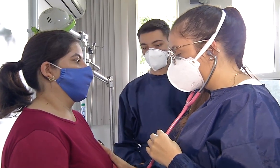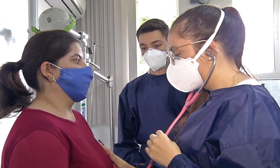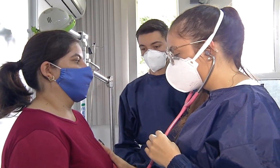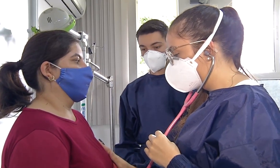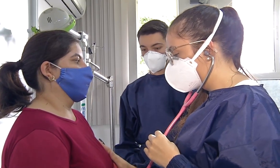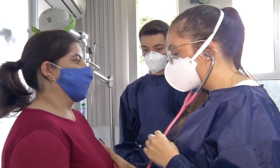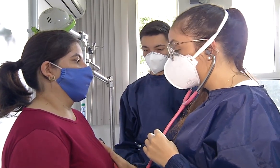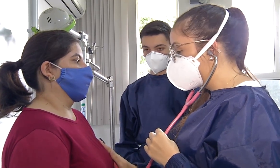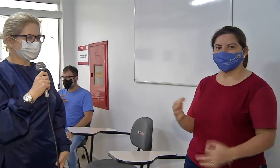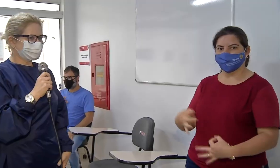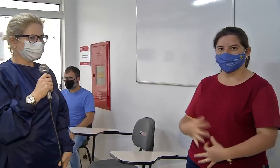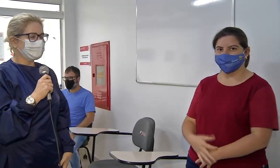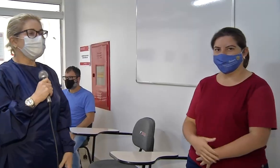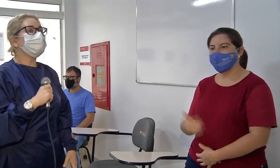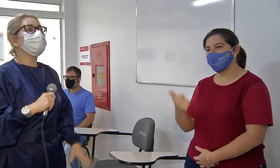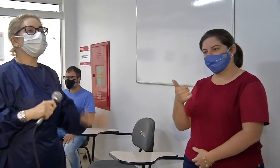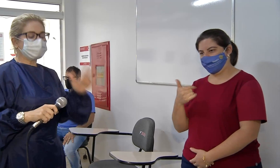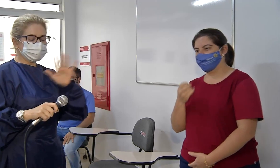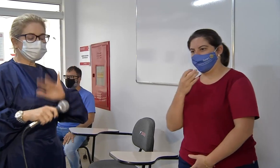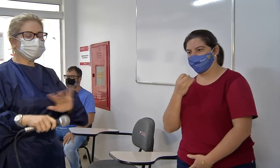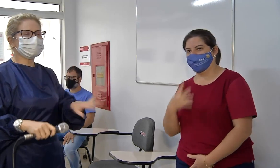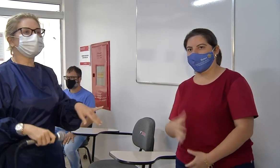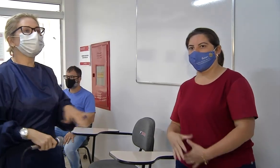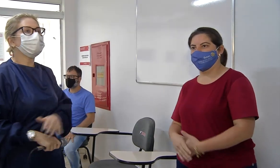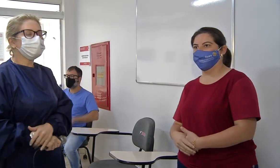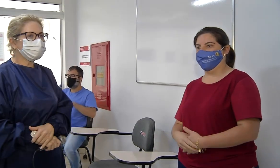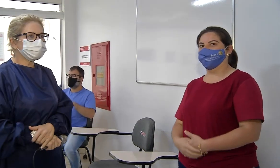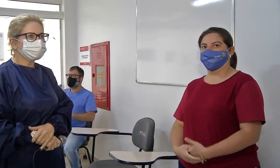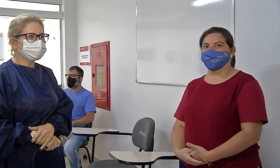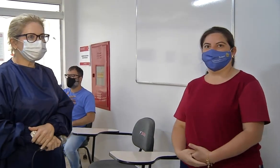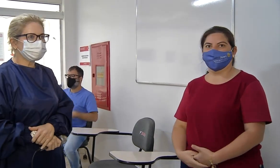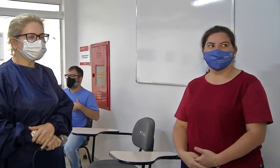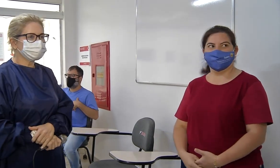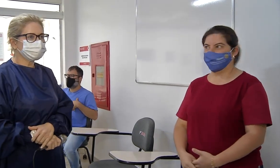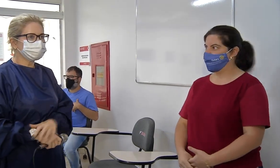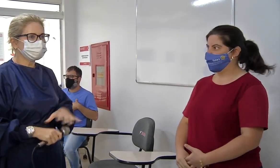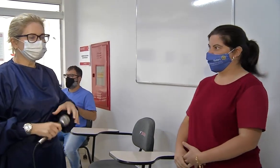para tirar dúvidas dos pacientes sobre a vacinação da Covid-19.